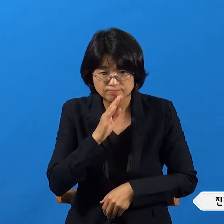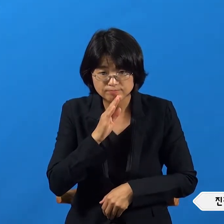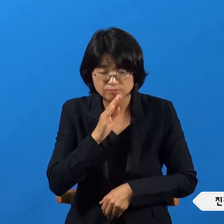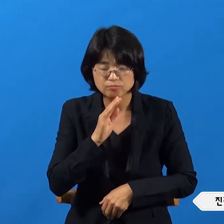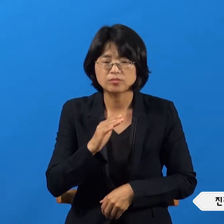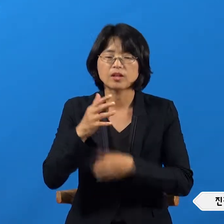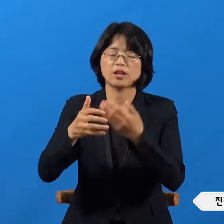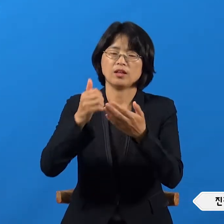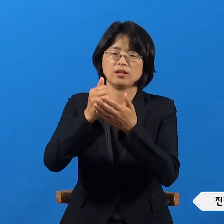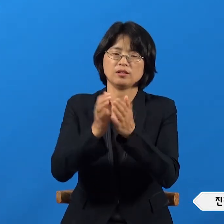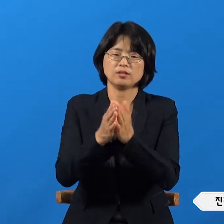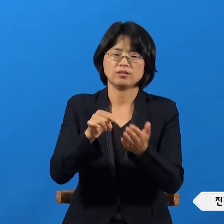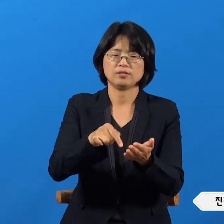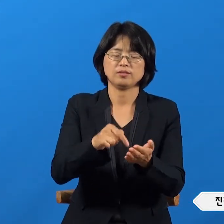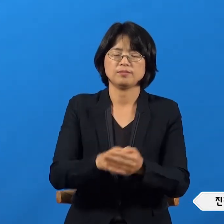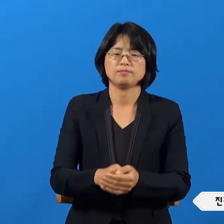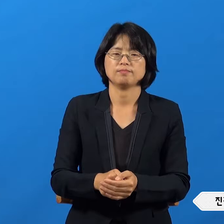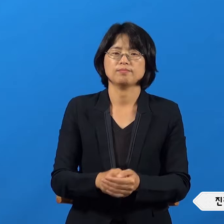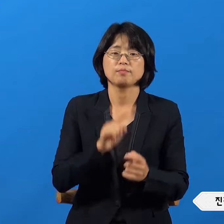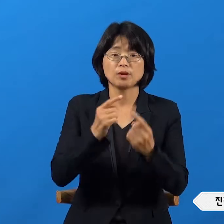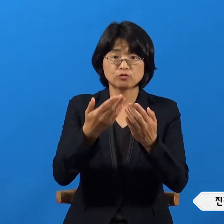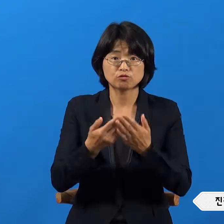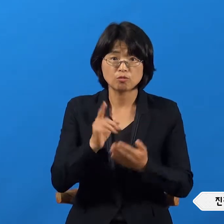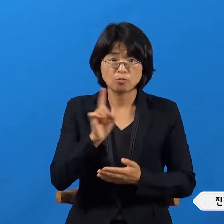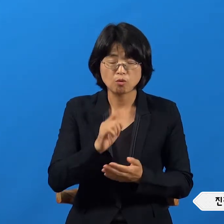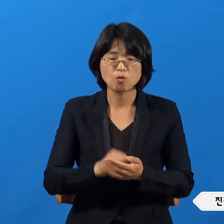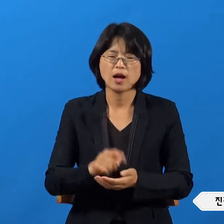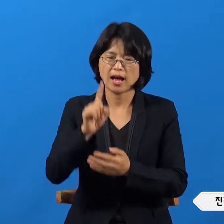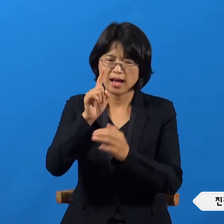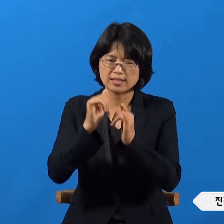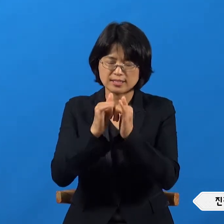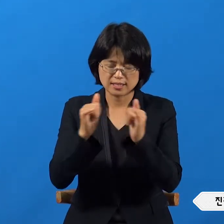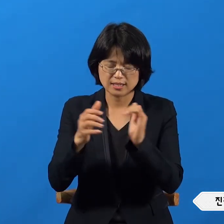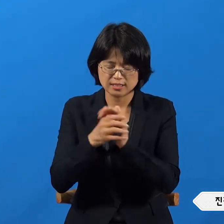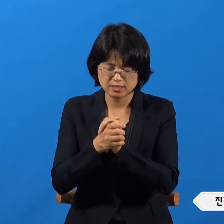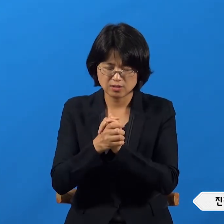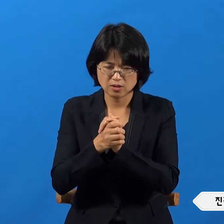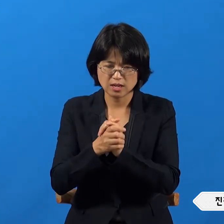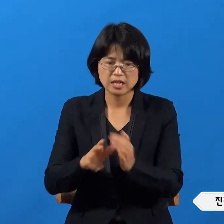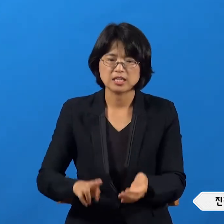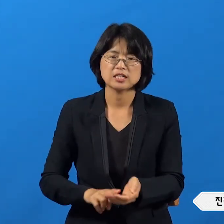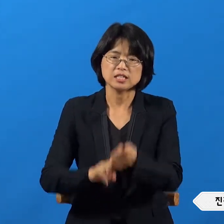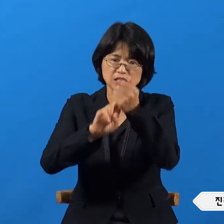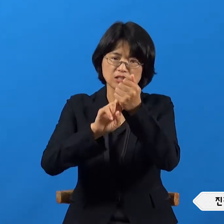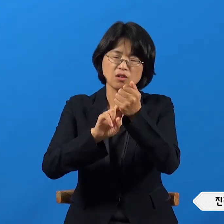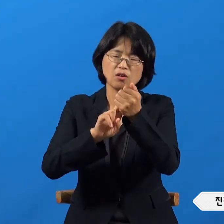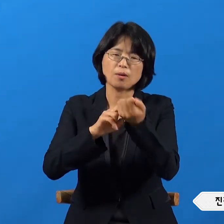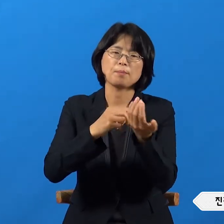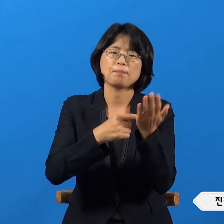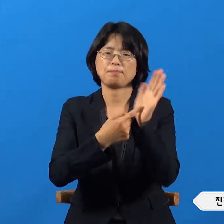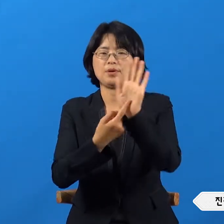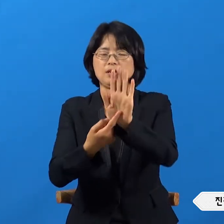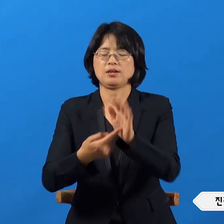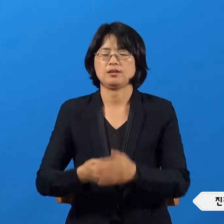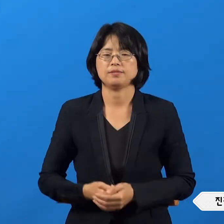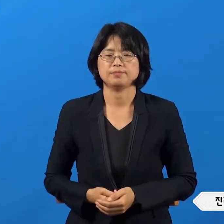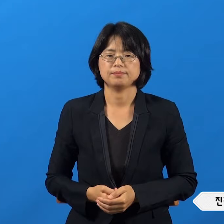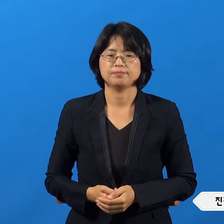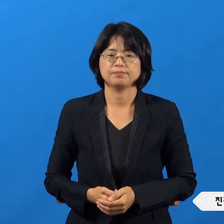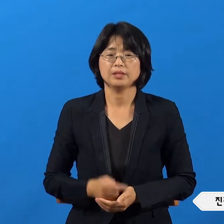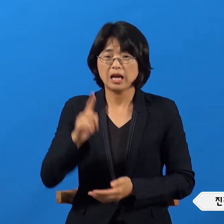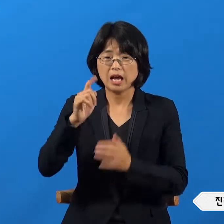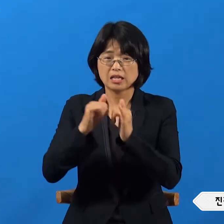한 사람의 기도가 기적을 가져온다. 그것은 한 사람의 기도가 중요한 것이 아니라 그가 드리는